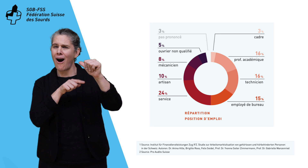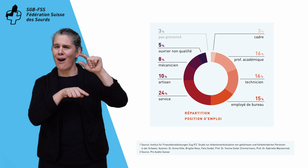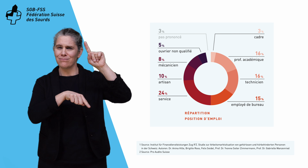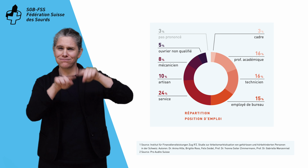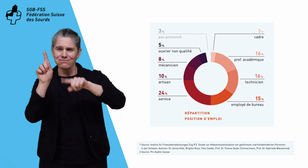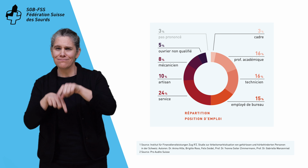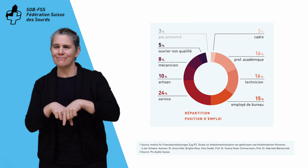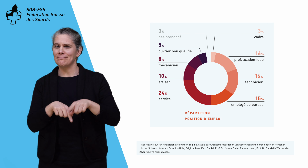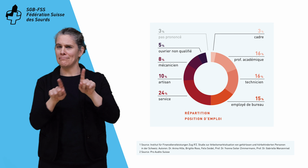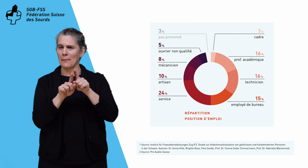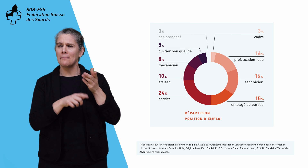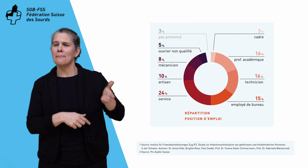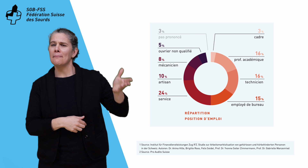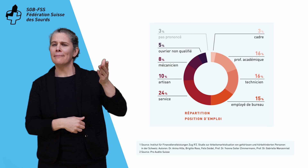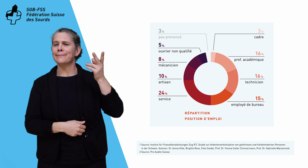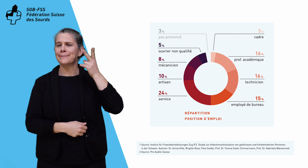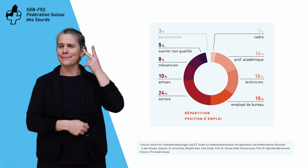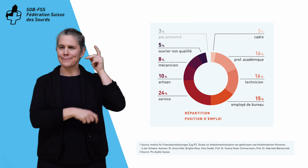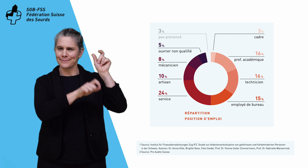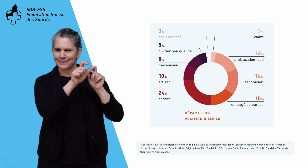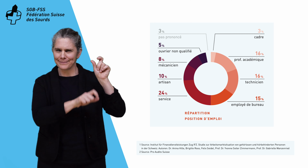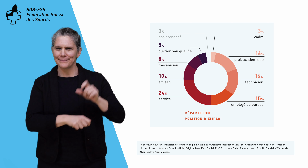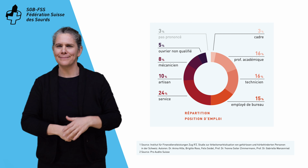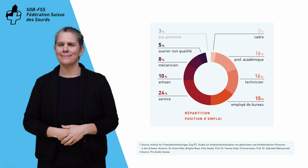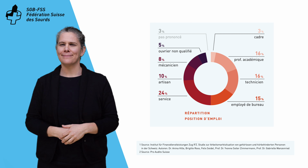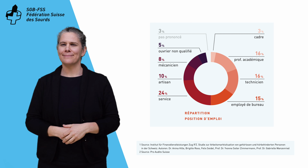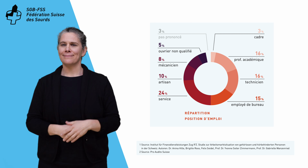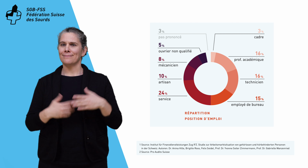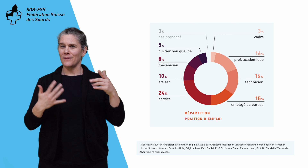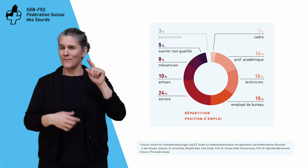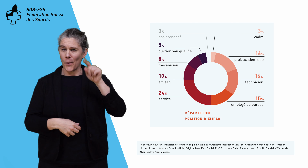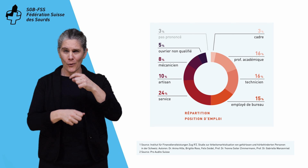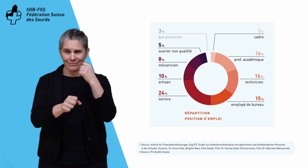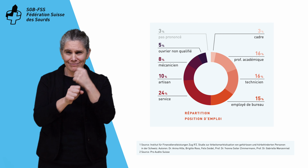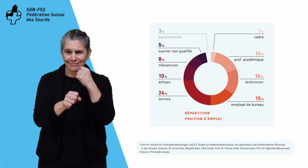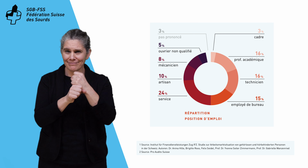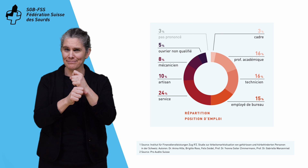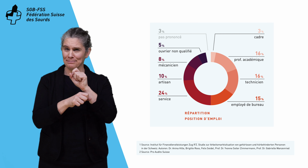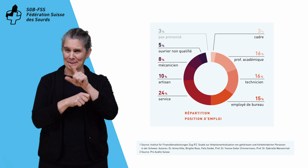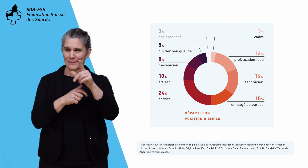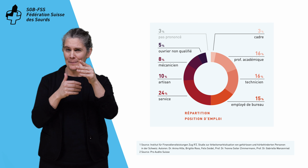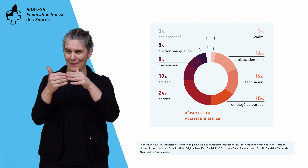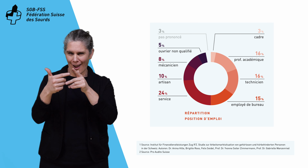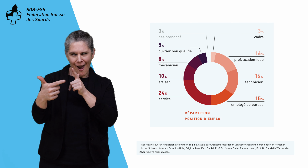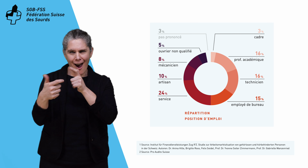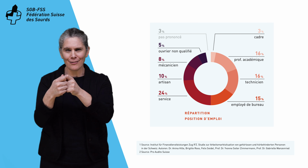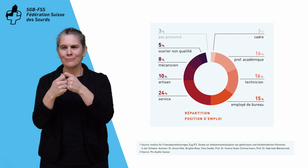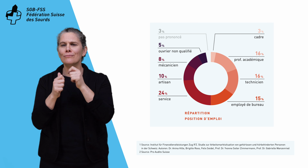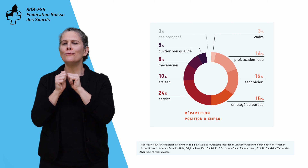varié que ceux des personnes entendantes et devraient donc pouvoir exercer une profession qui correspond à leur